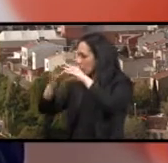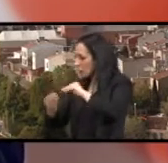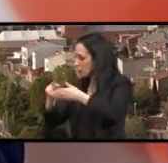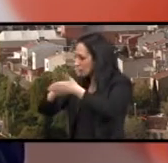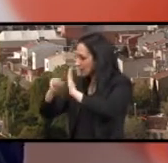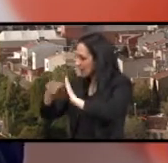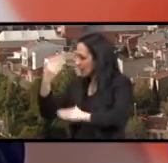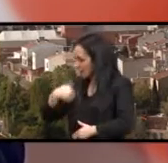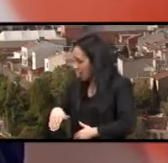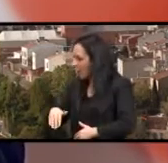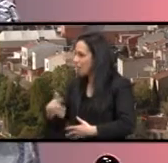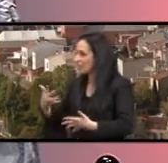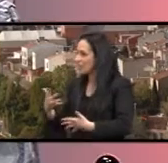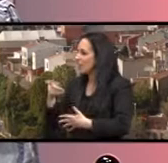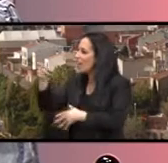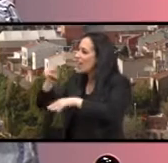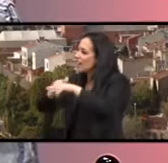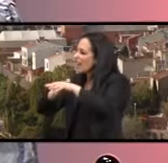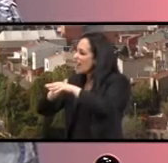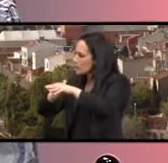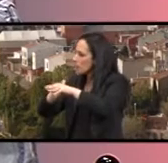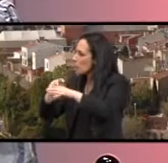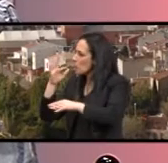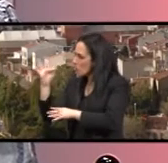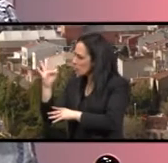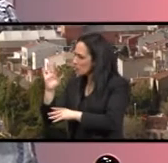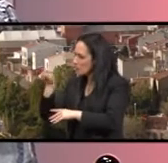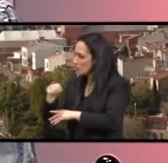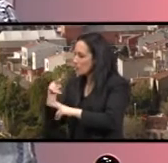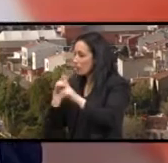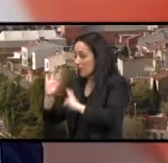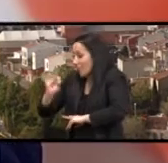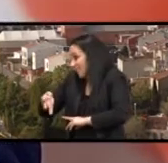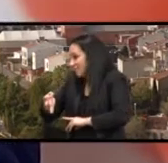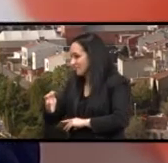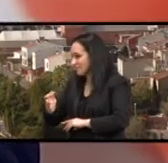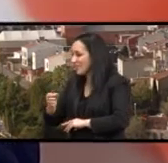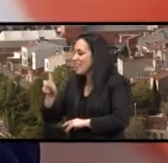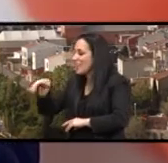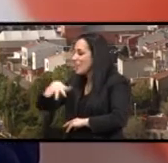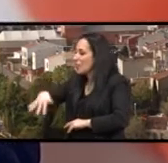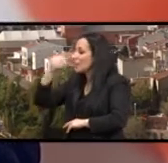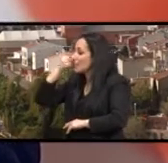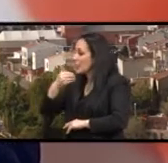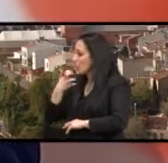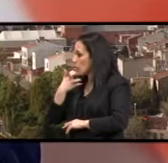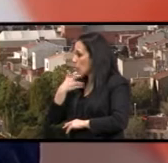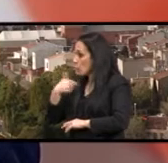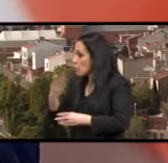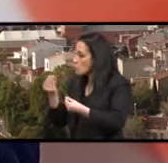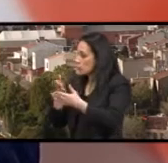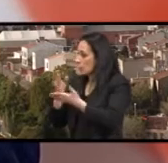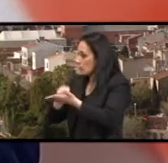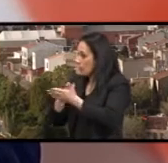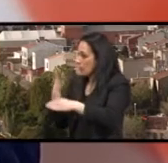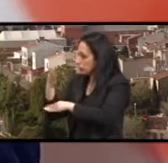poder llegir. Tu ets optimista, Oriol, la peca optimista. Sí, i, no, bueno, i bueno, aquí a Terrassa poder no, perquè jo vaig bastant al teatre, perquè